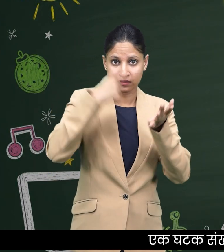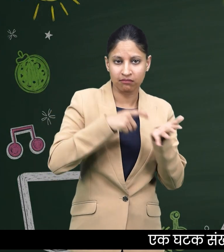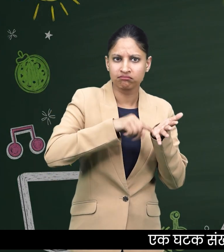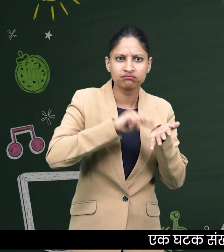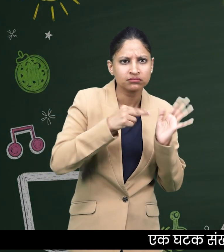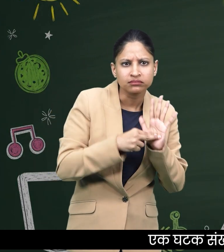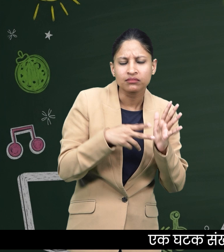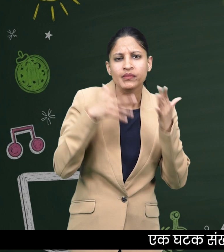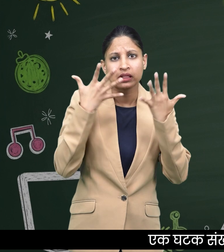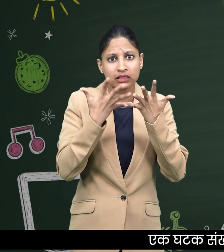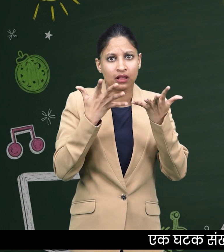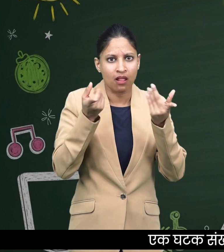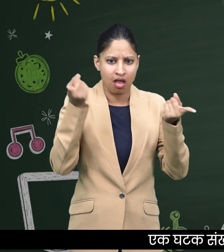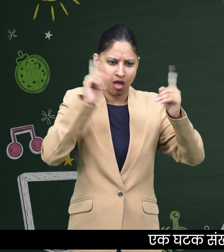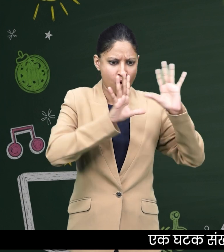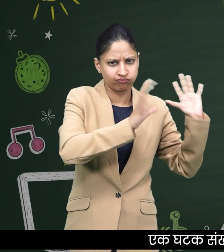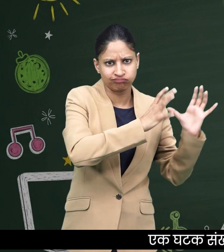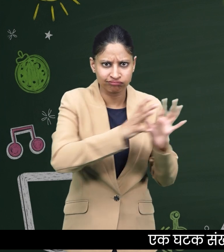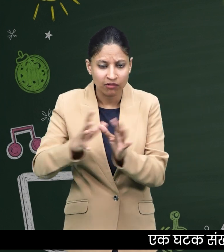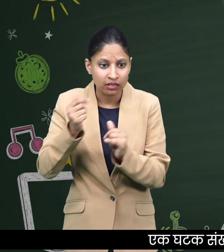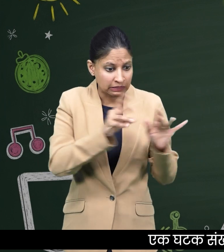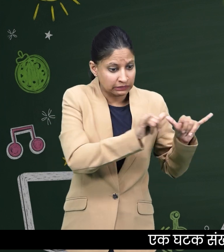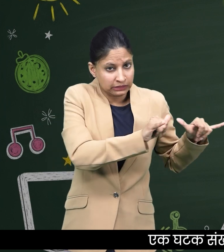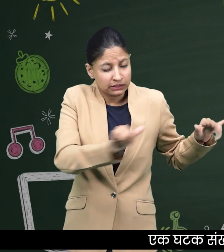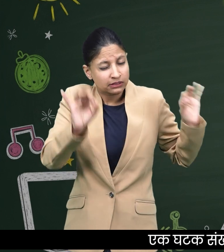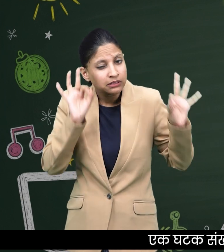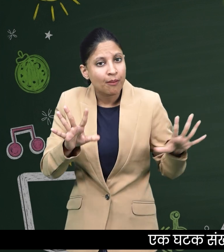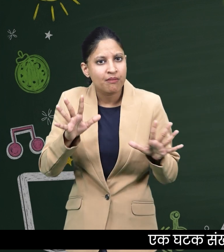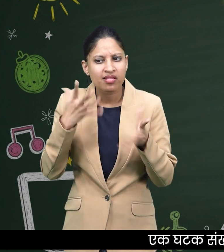एक घटक संख्येला तंतोतंत भागतो, बाकी नाही.